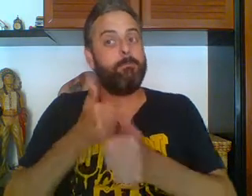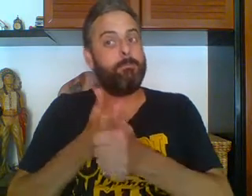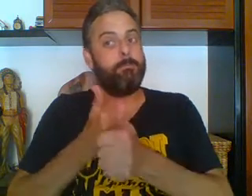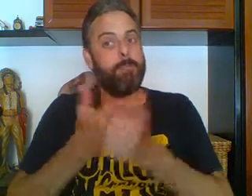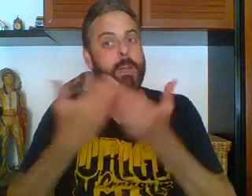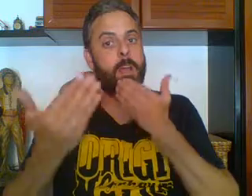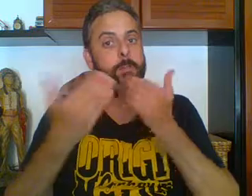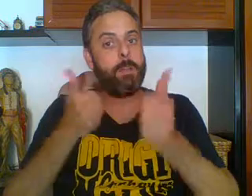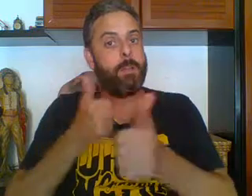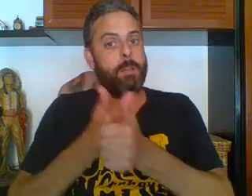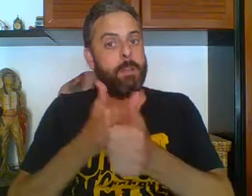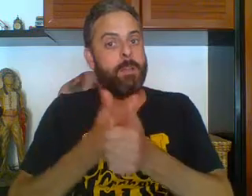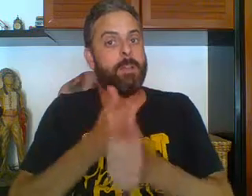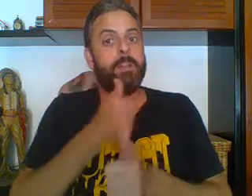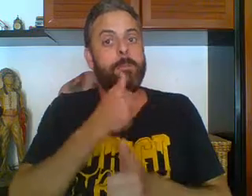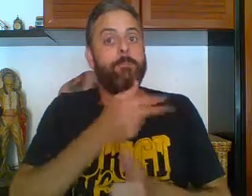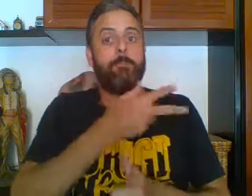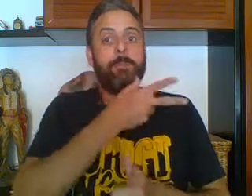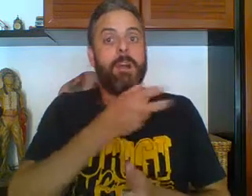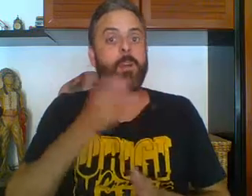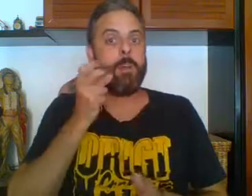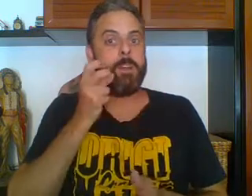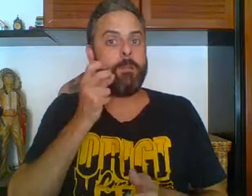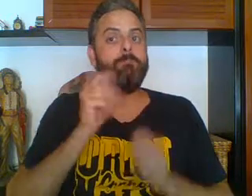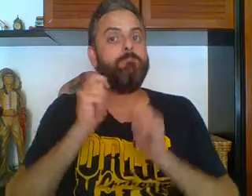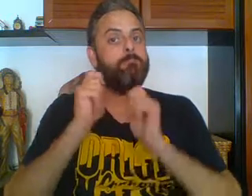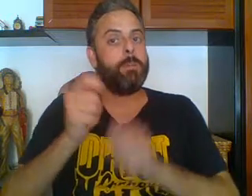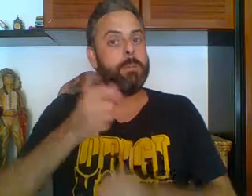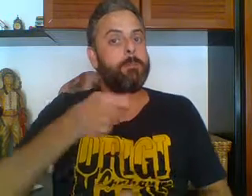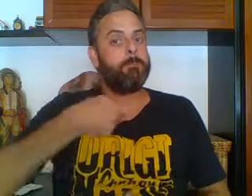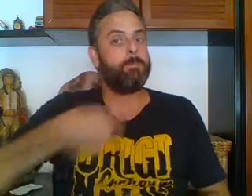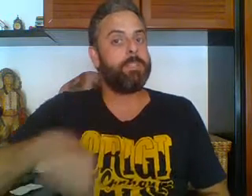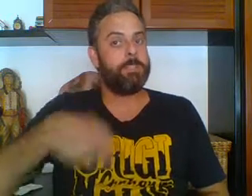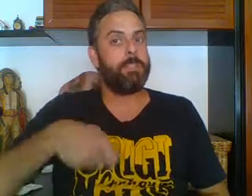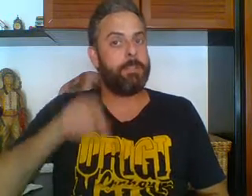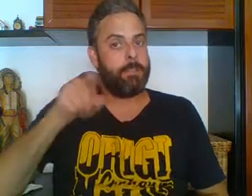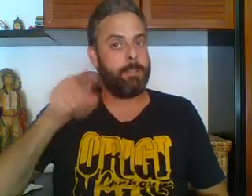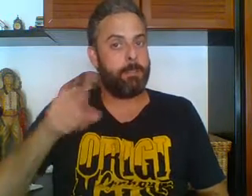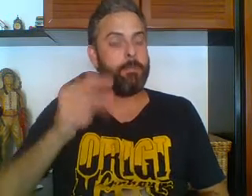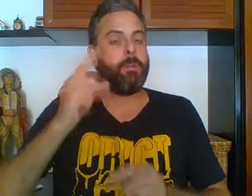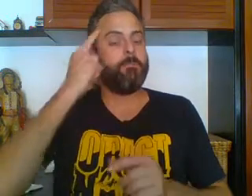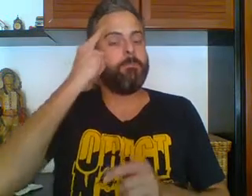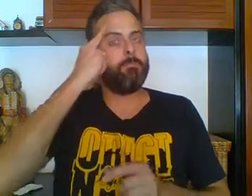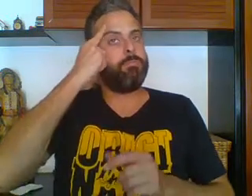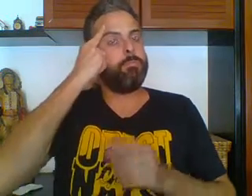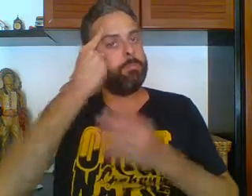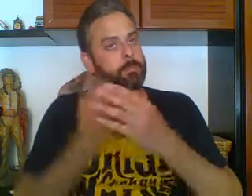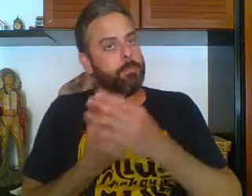Va cortando de aquí, se me está viendo un látigo que de que no veas. Sé que no podía cerrar ese hueco corredor del equipo